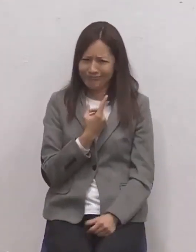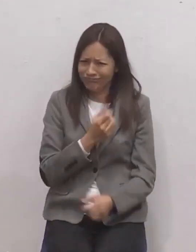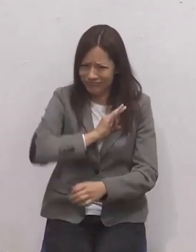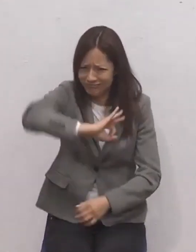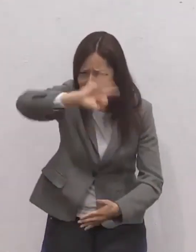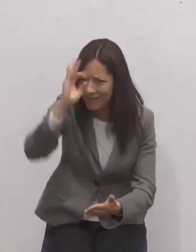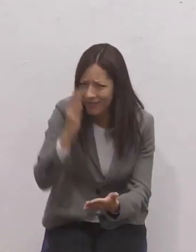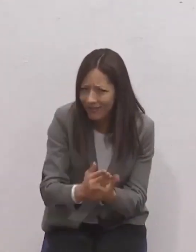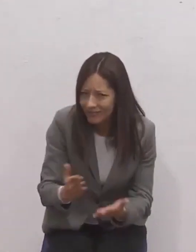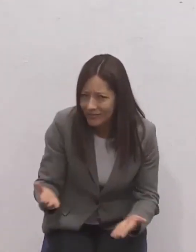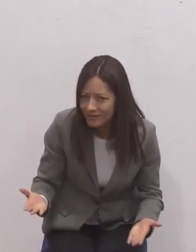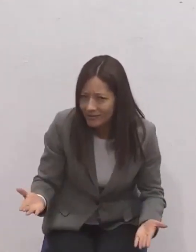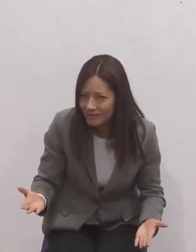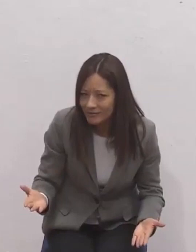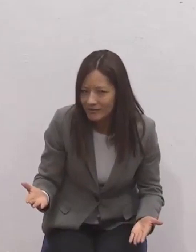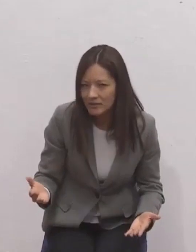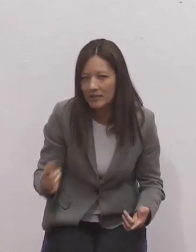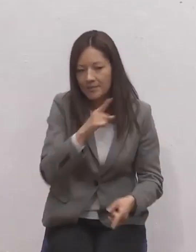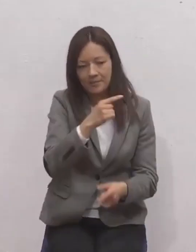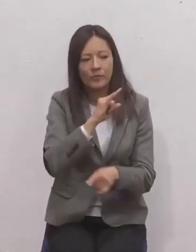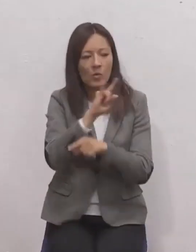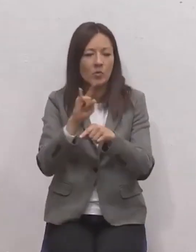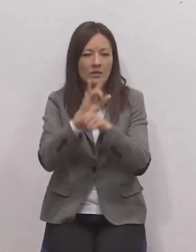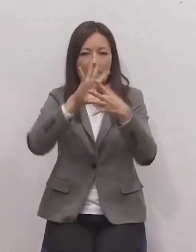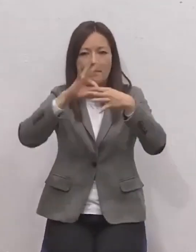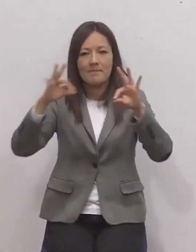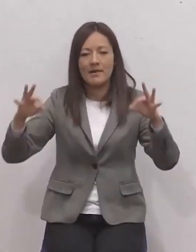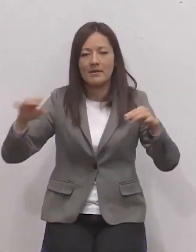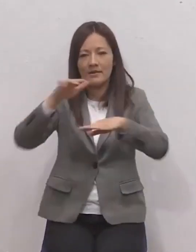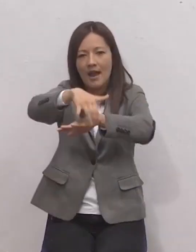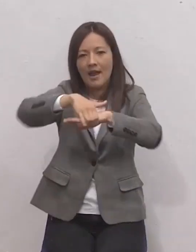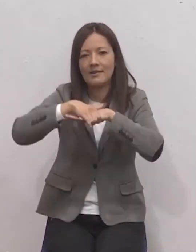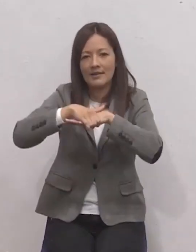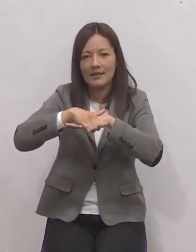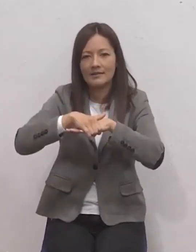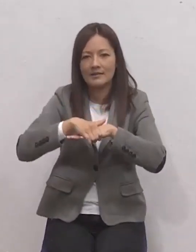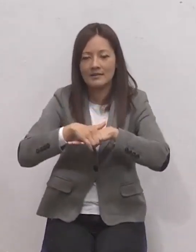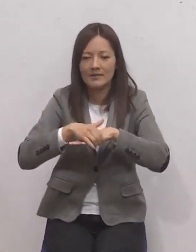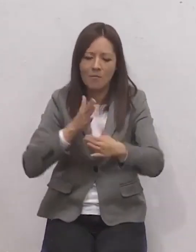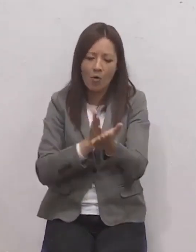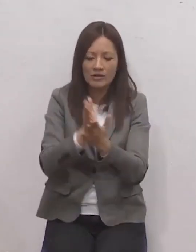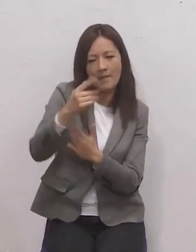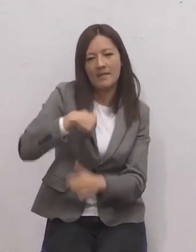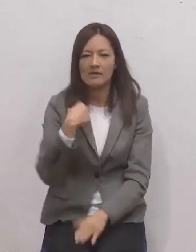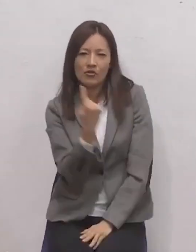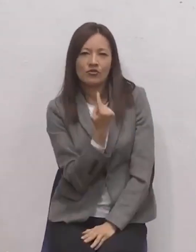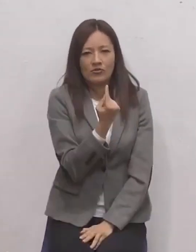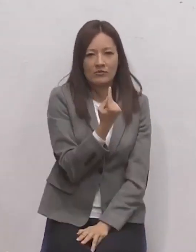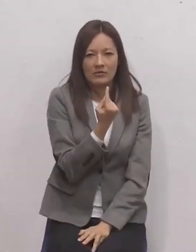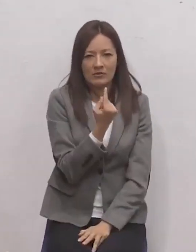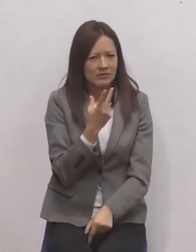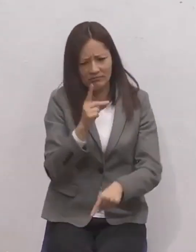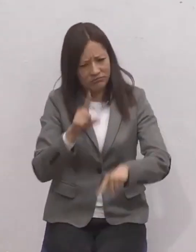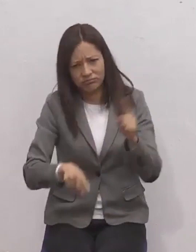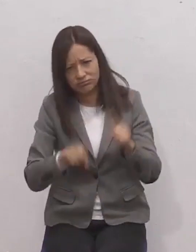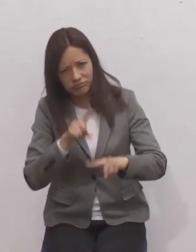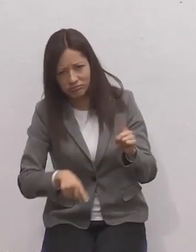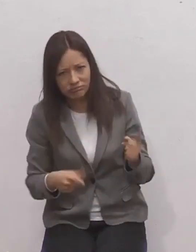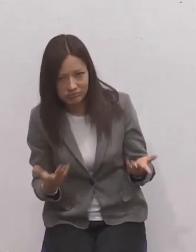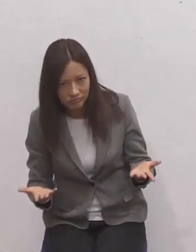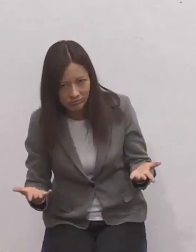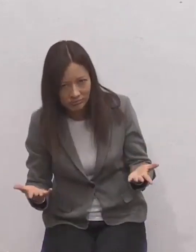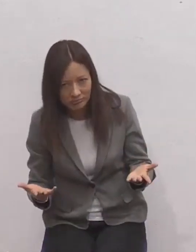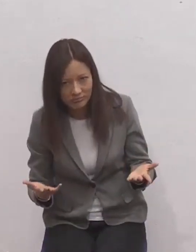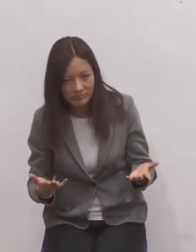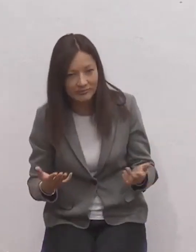un meme que es de la persona que siempre está solo, que no quiere reunirse con nadie. No, no puede, no puede. Es que la vez